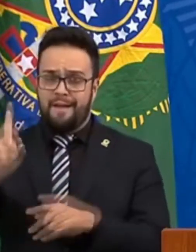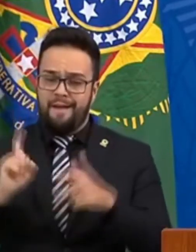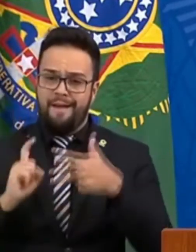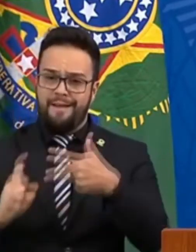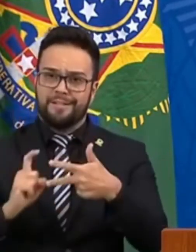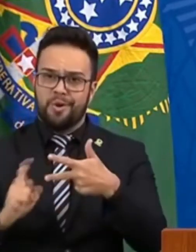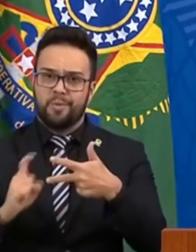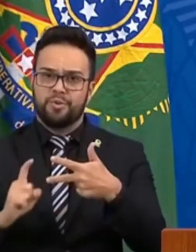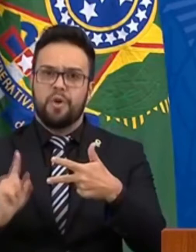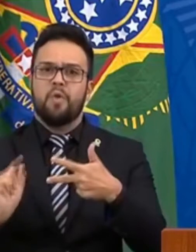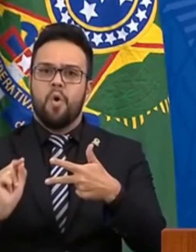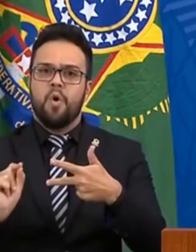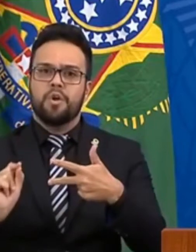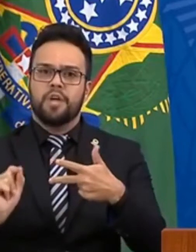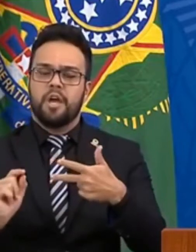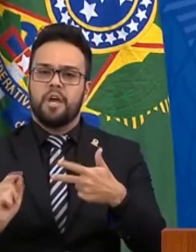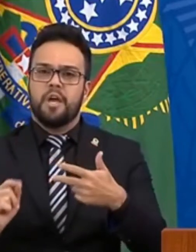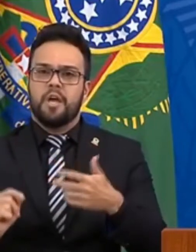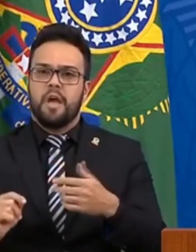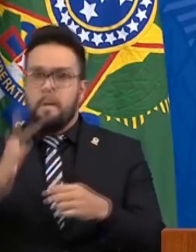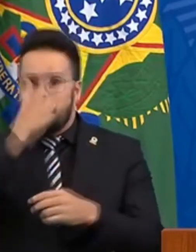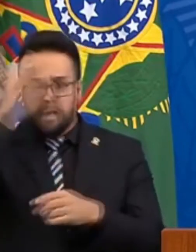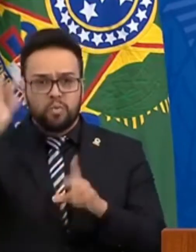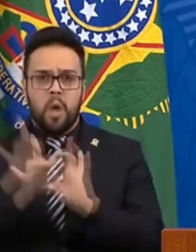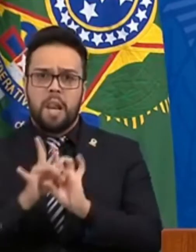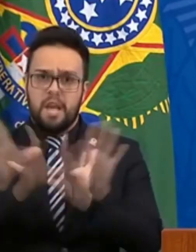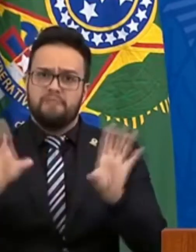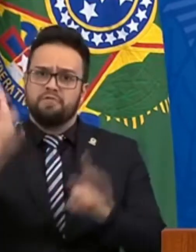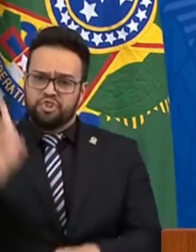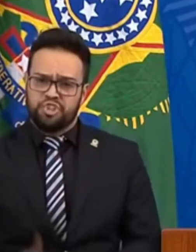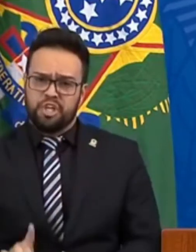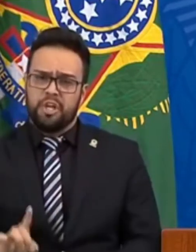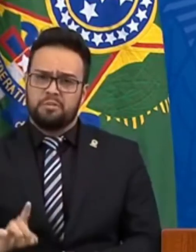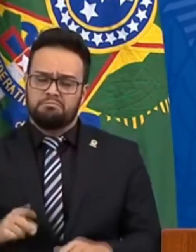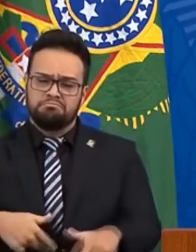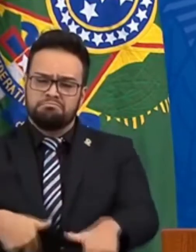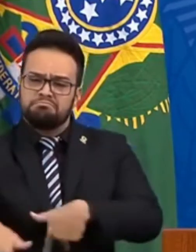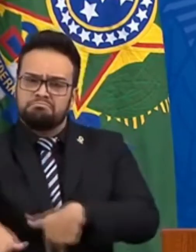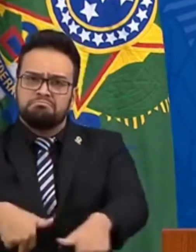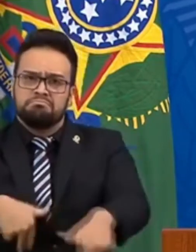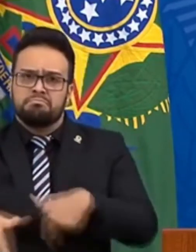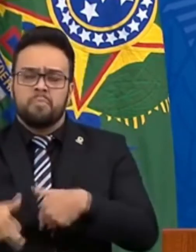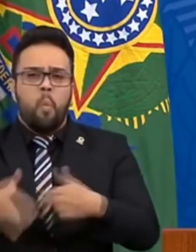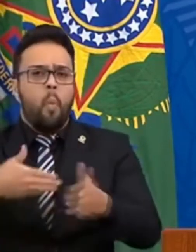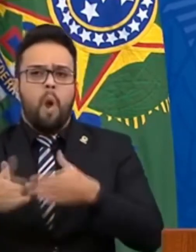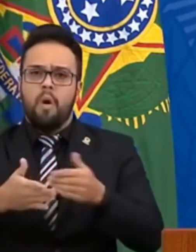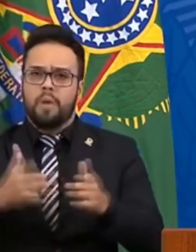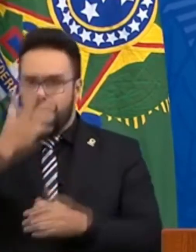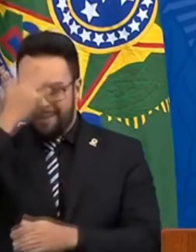retirar o direito com sol dirigir seja qual for o cidadão